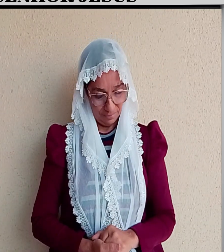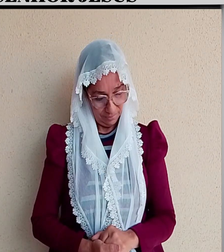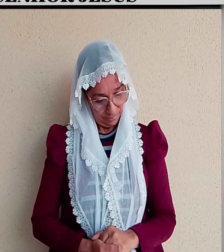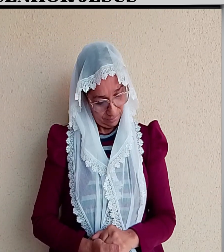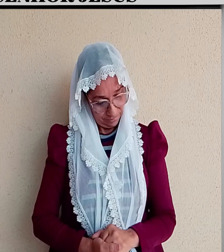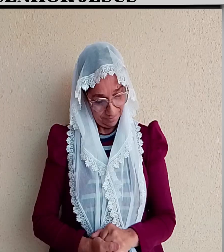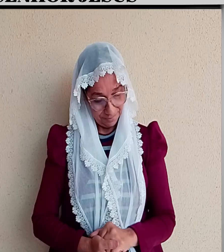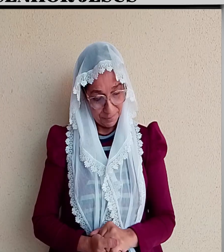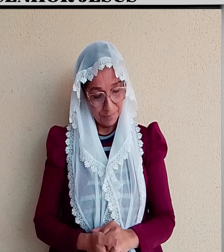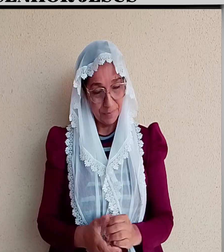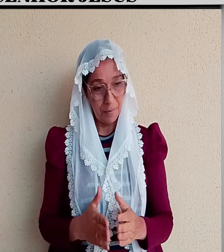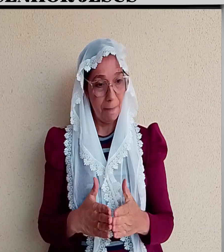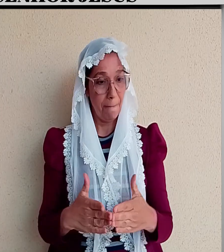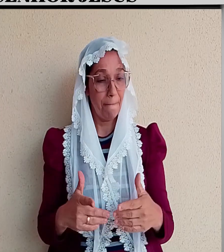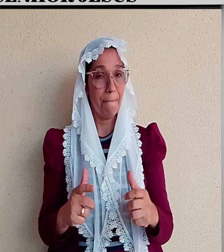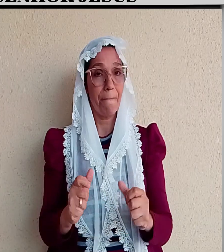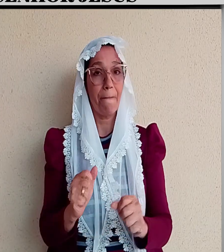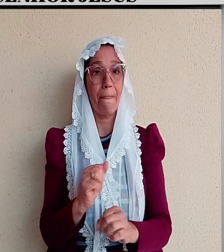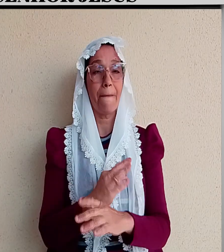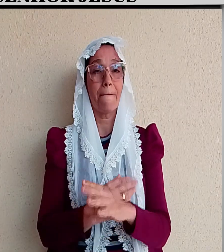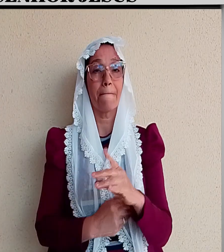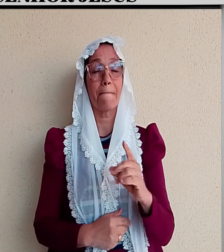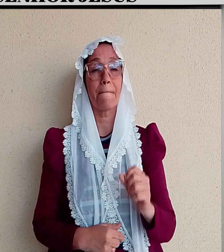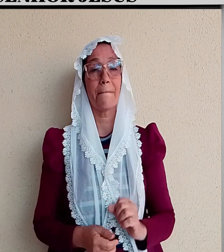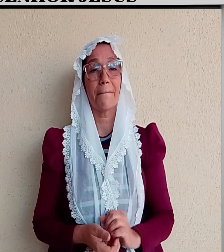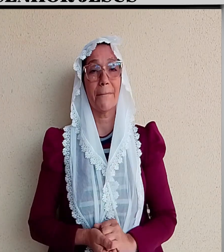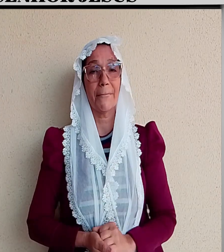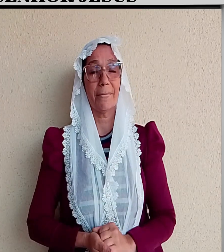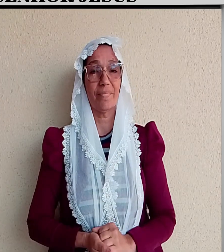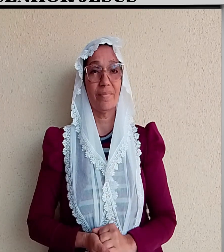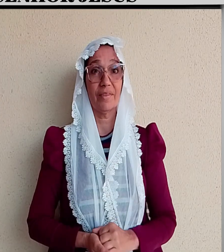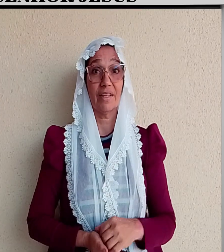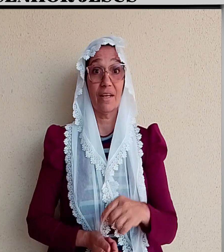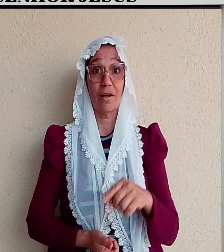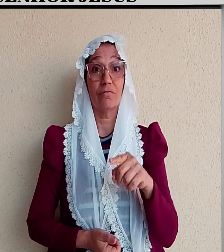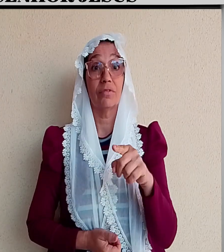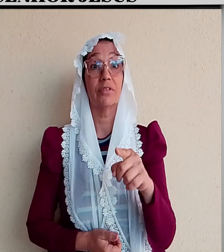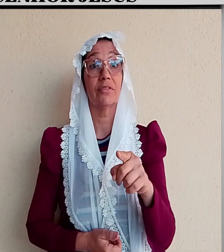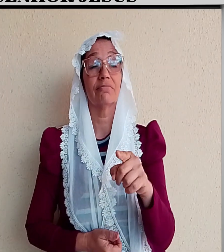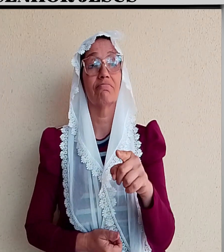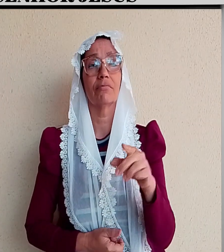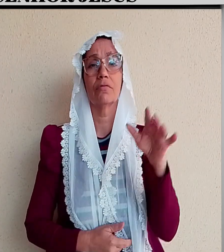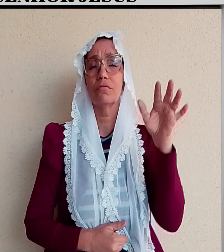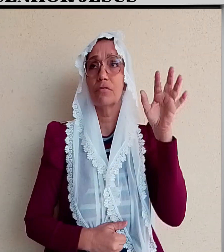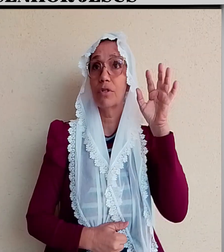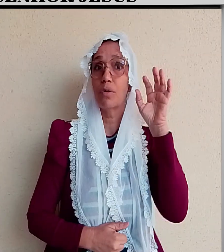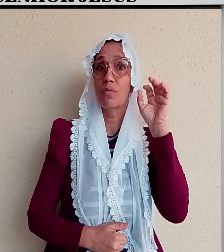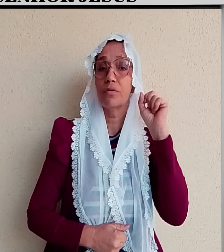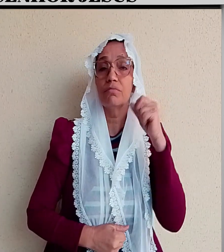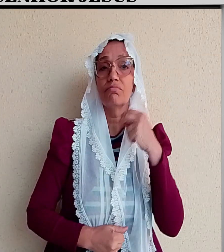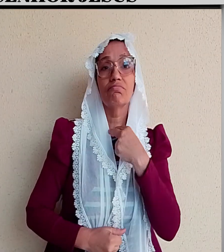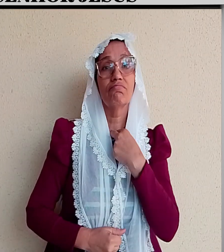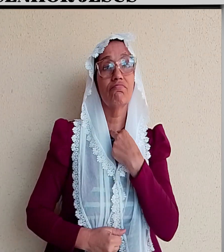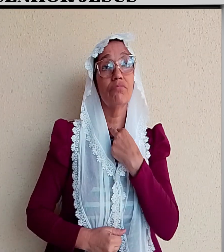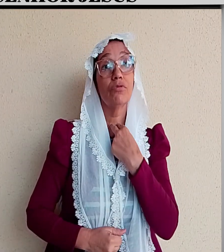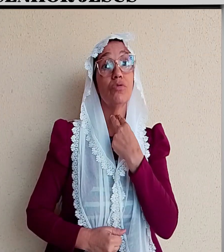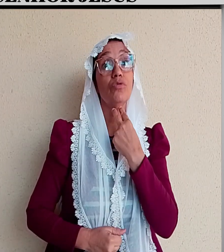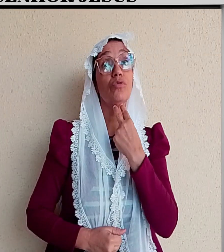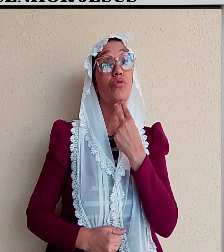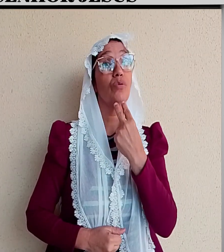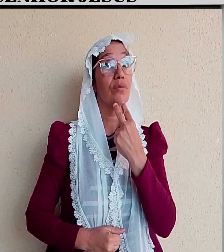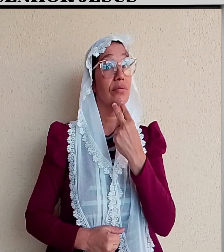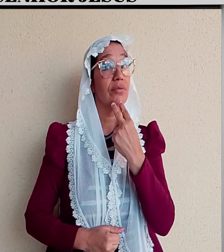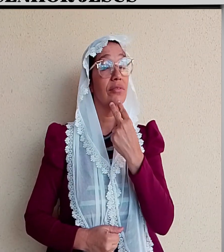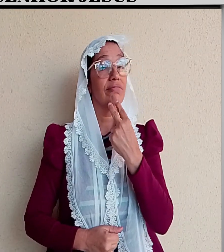escutaram. Vozes que você nunca ouviu antes. Você vai ouvir lá isolado. Quando você estiver lá isolado na ilha de